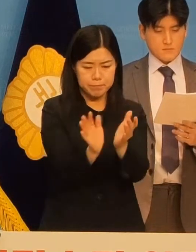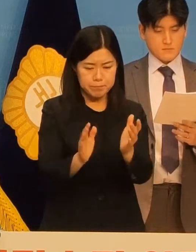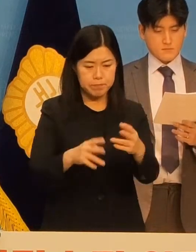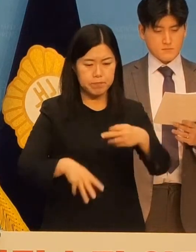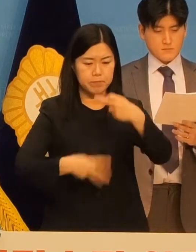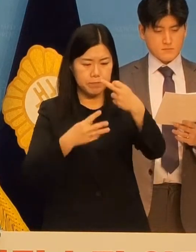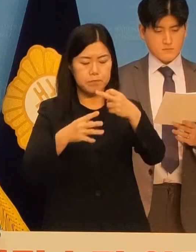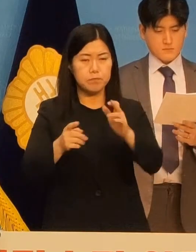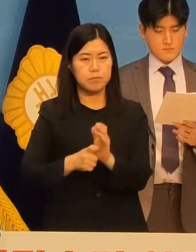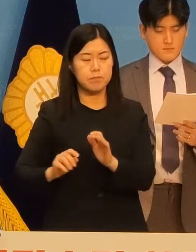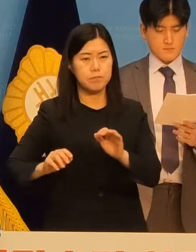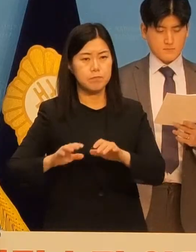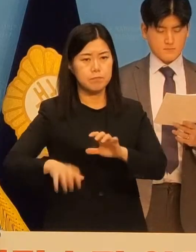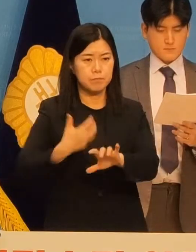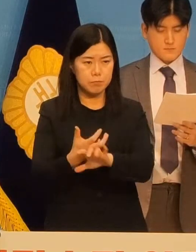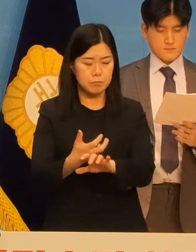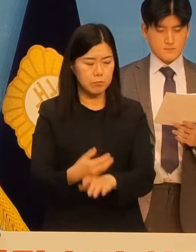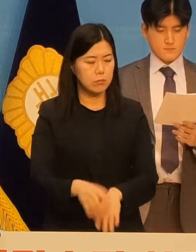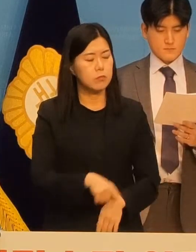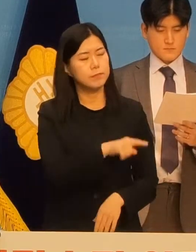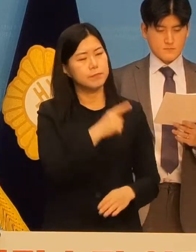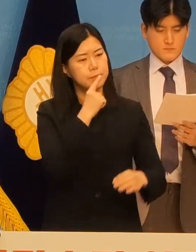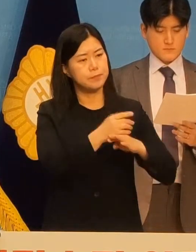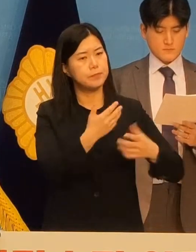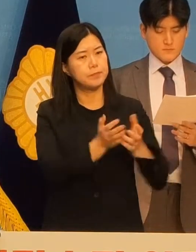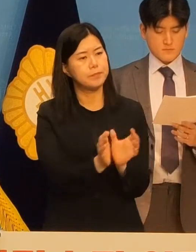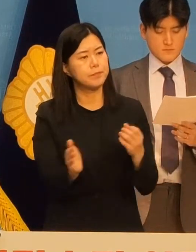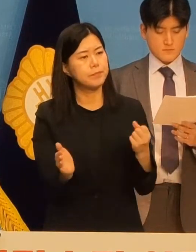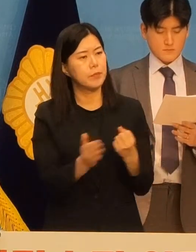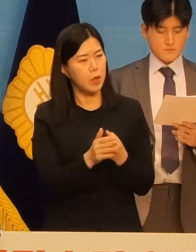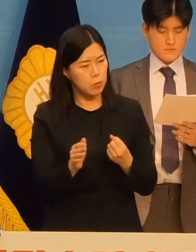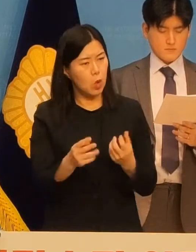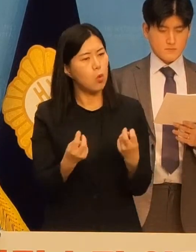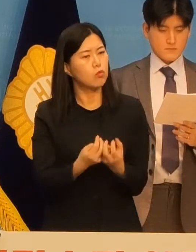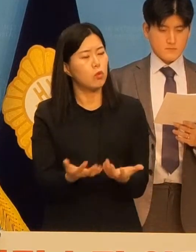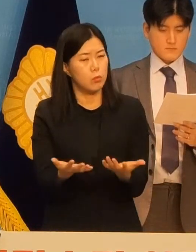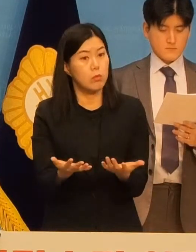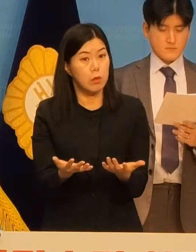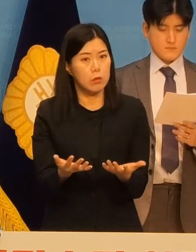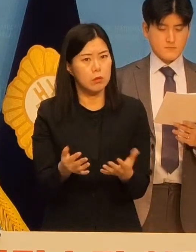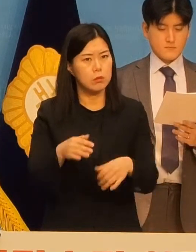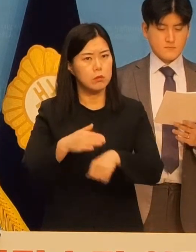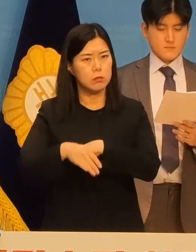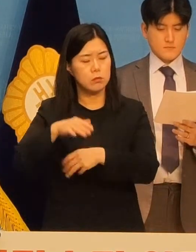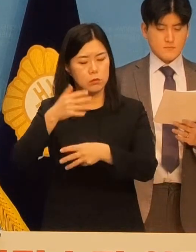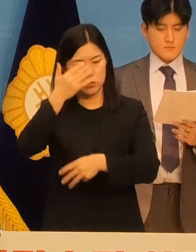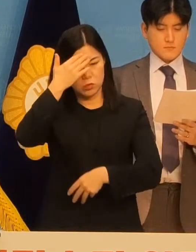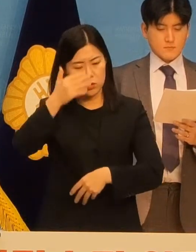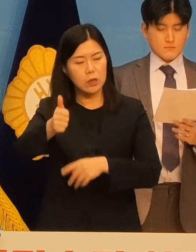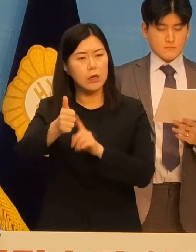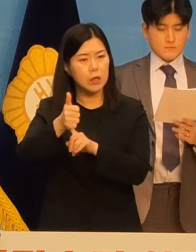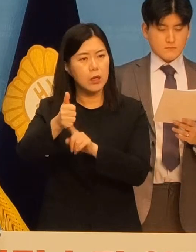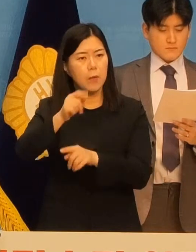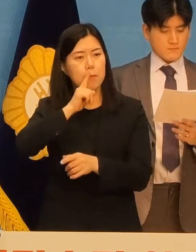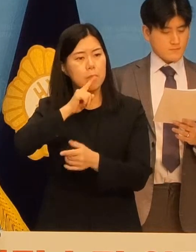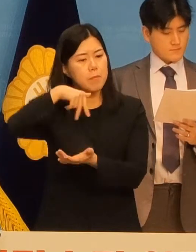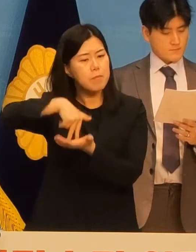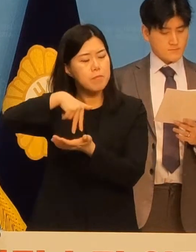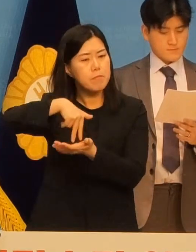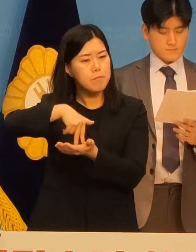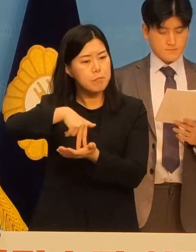비상계엄이 민주당의 의회 폭거에 맞선 것이라는 내란 속의 피고인 윤석열의 입장에